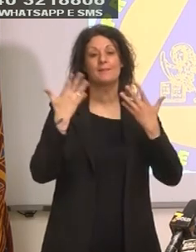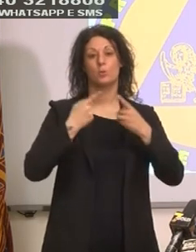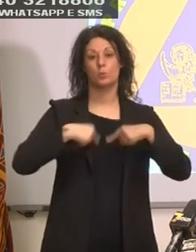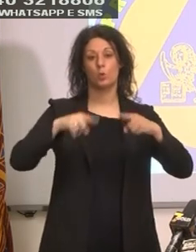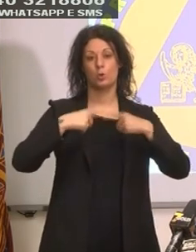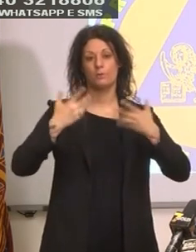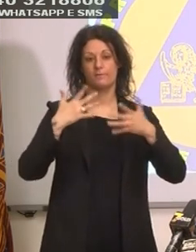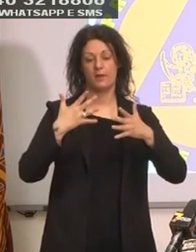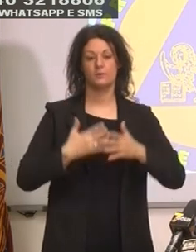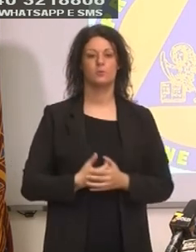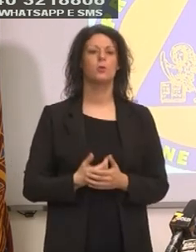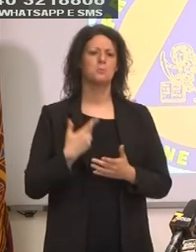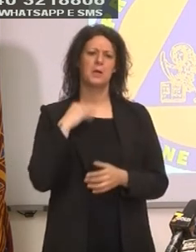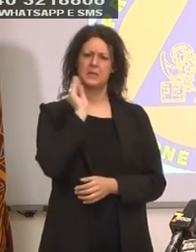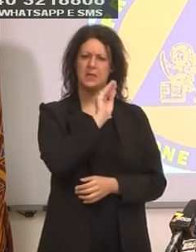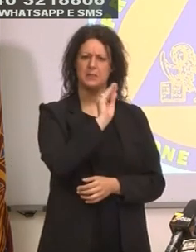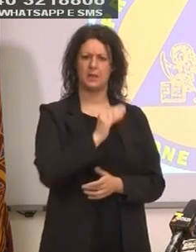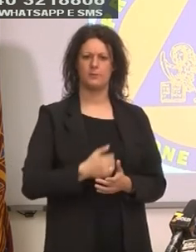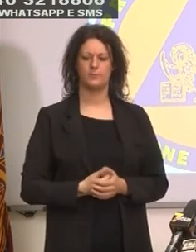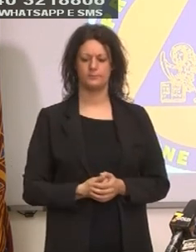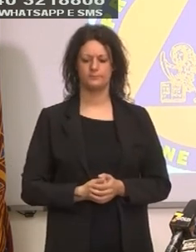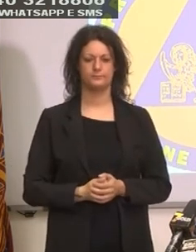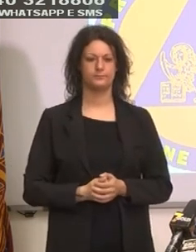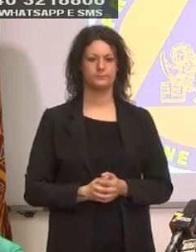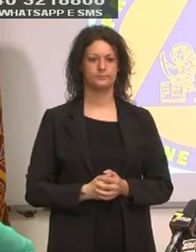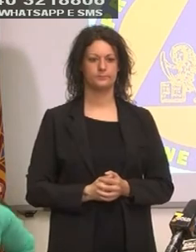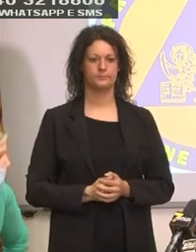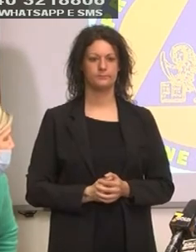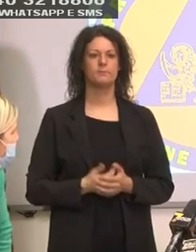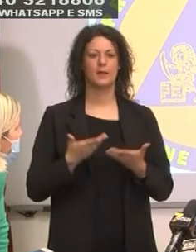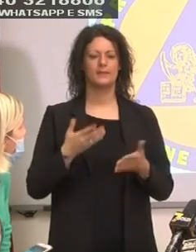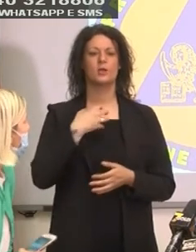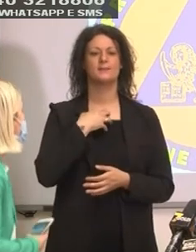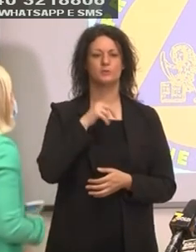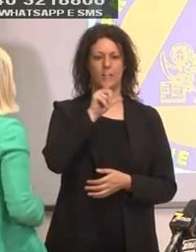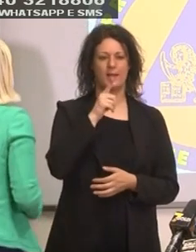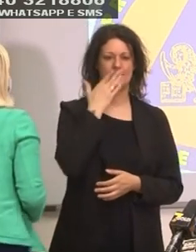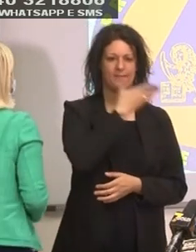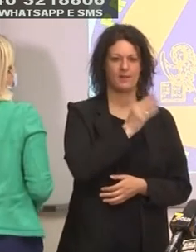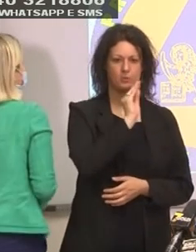chiesto. No. Lo chiediamo, ma vuoi chiedere te? L'assessore Lanzarini chiede,